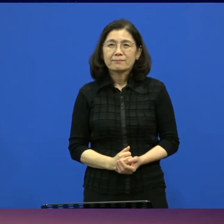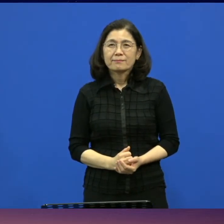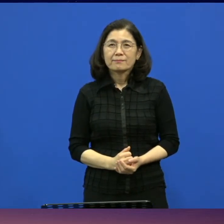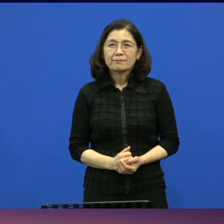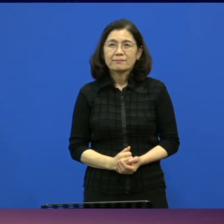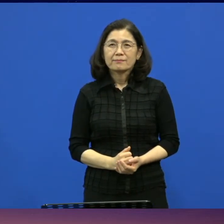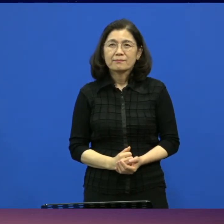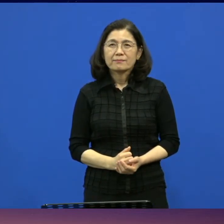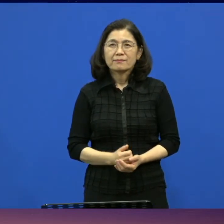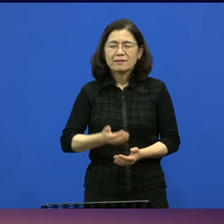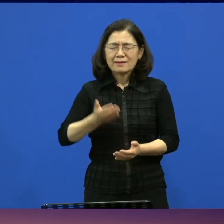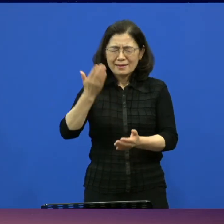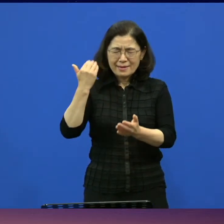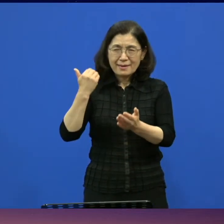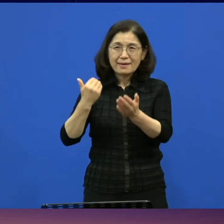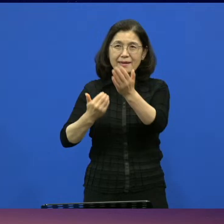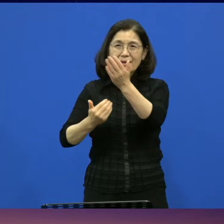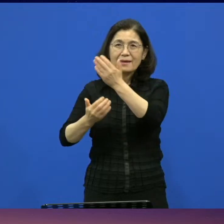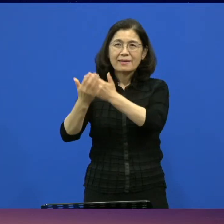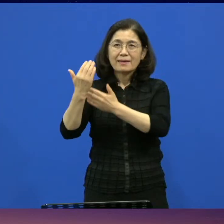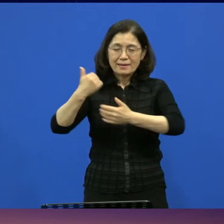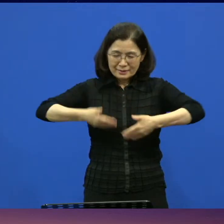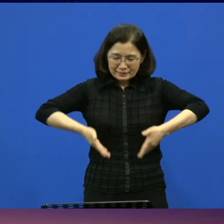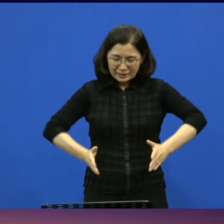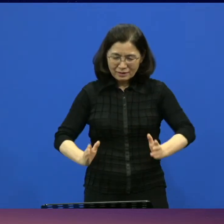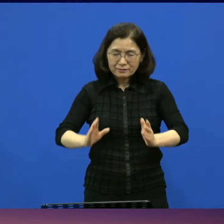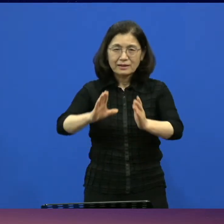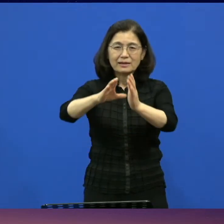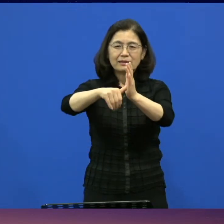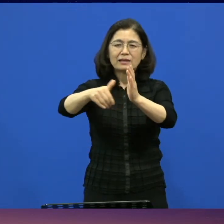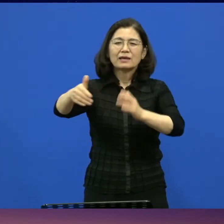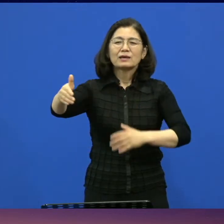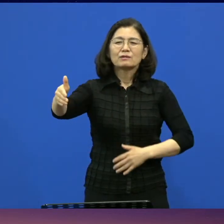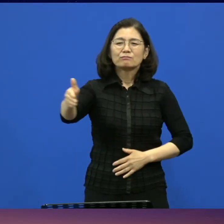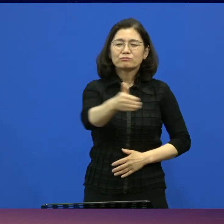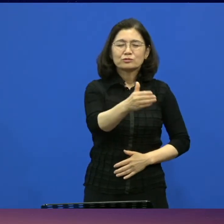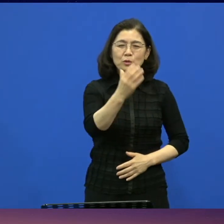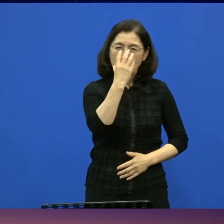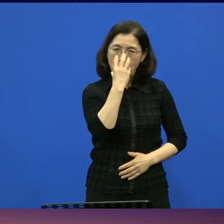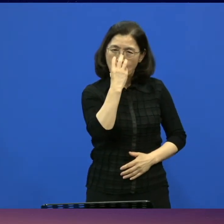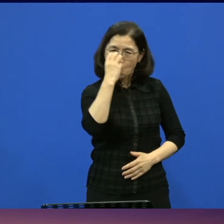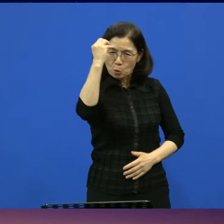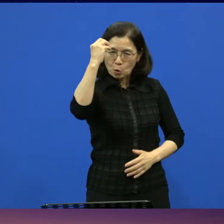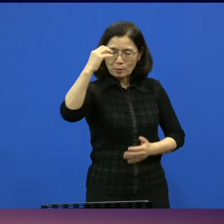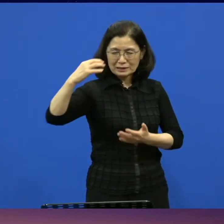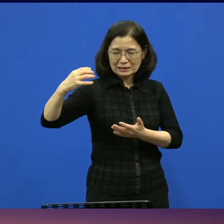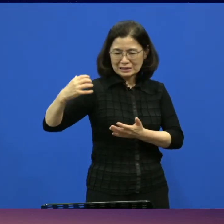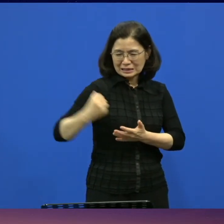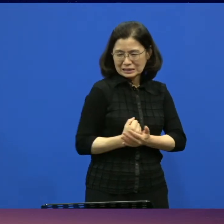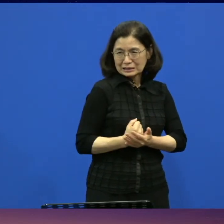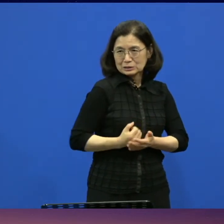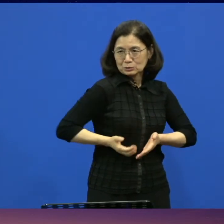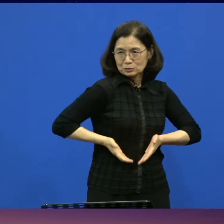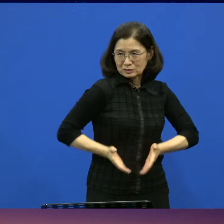원죄와 같은 거, 원죄. 그러니까 태어날 때부터 딱 교만이 갖춰진 거예요.